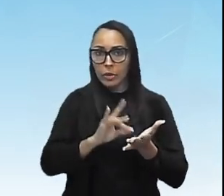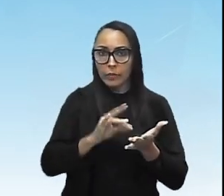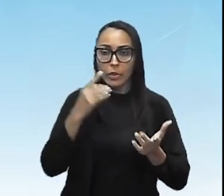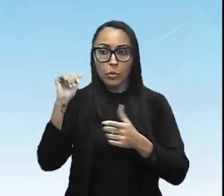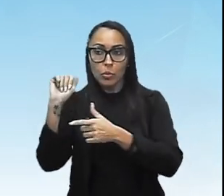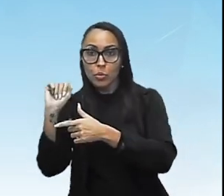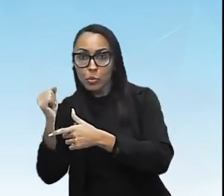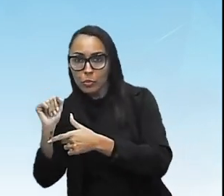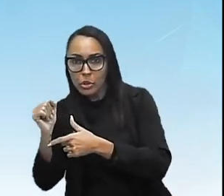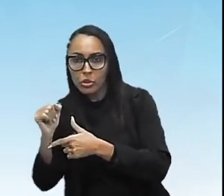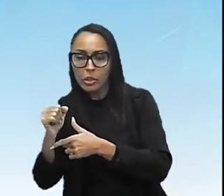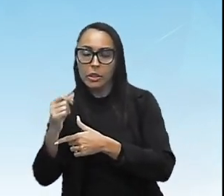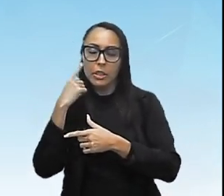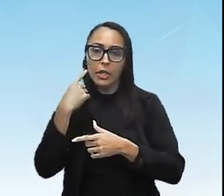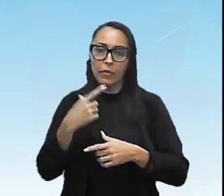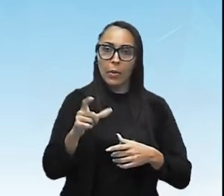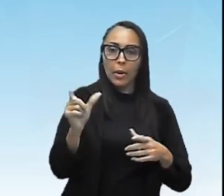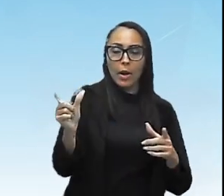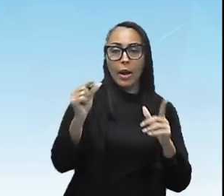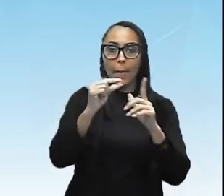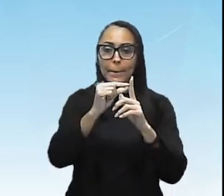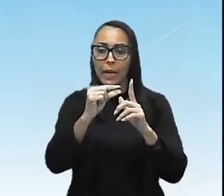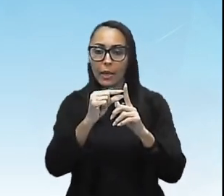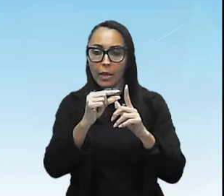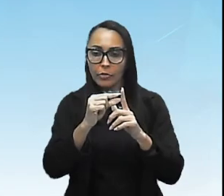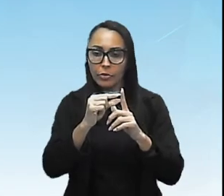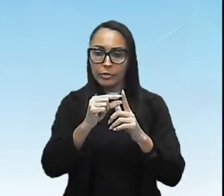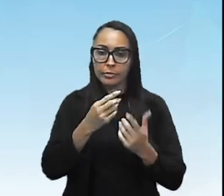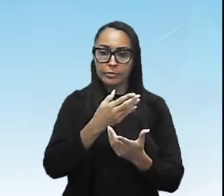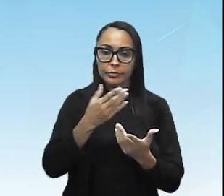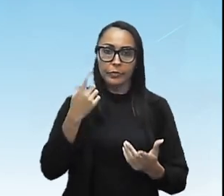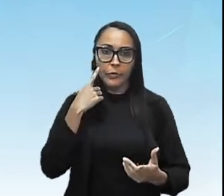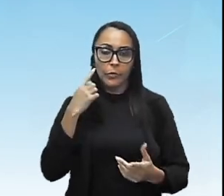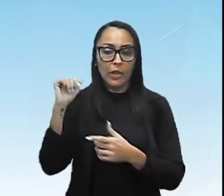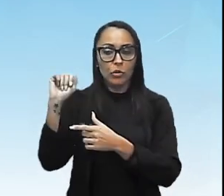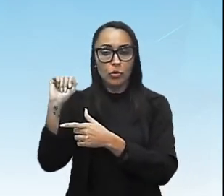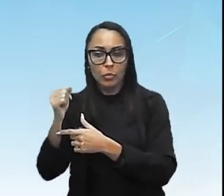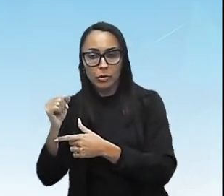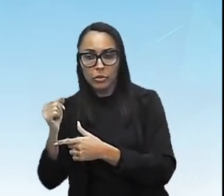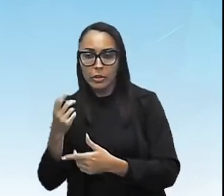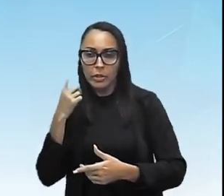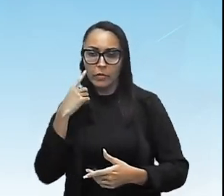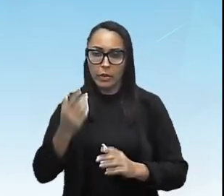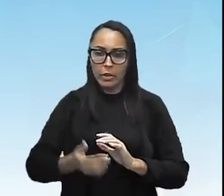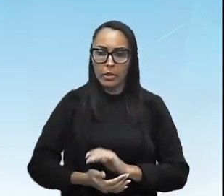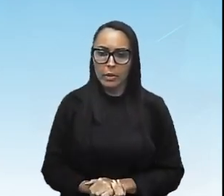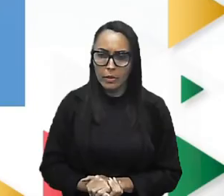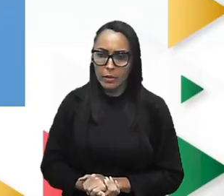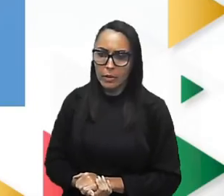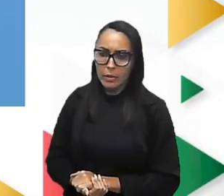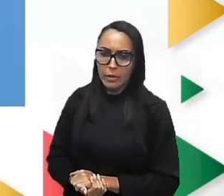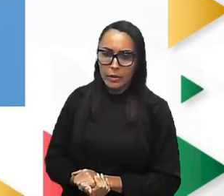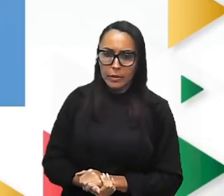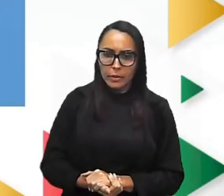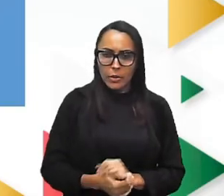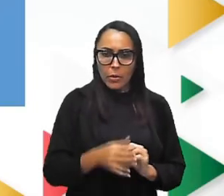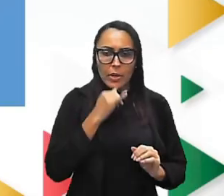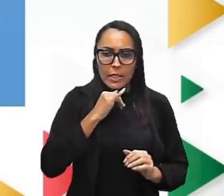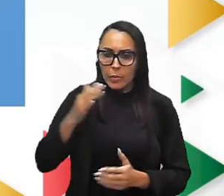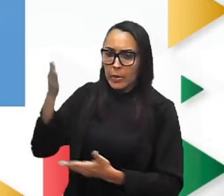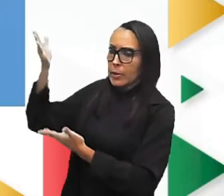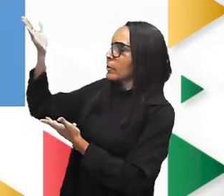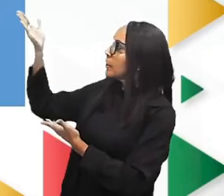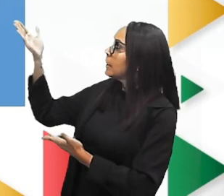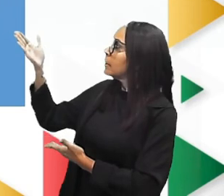substantivando a palavra. O que é substantivar? Torná-la substantivo. Olhem só esse exemplo aí. O